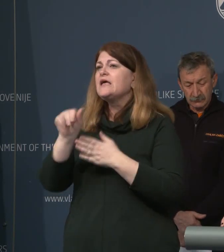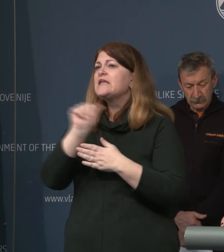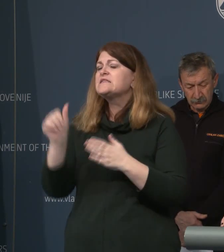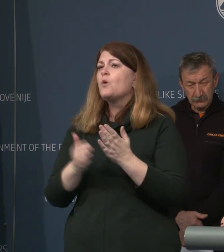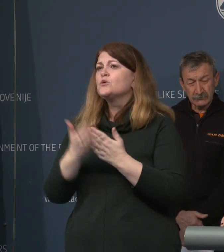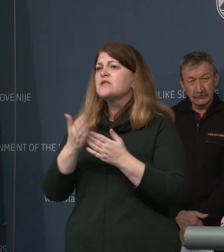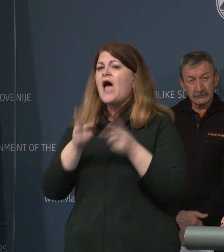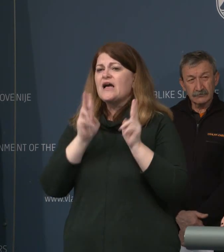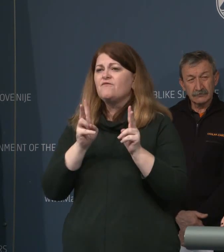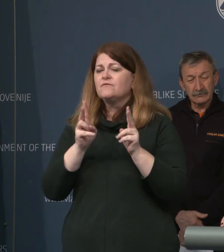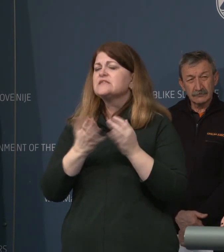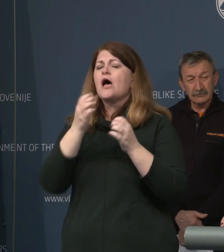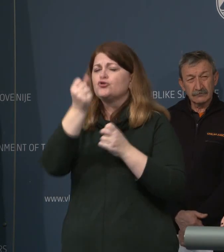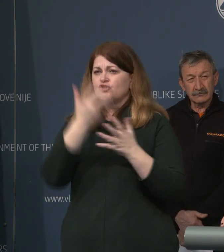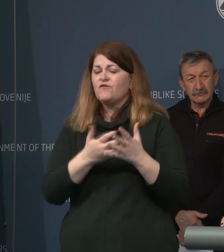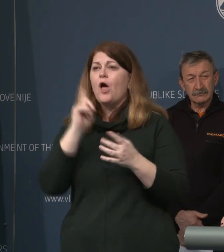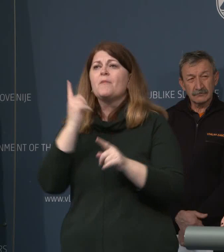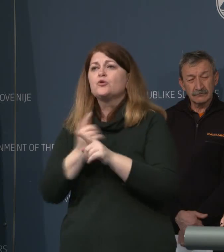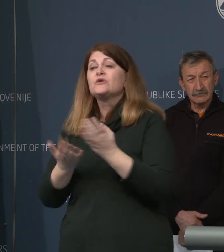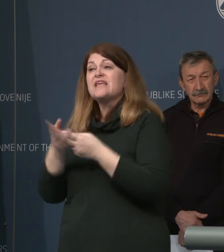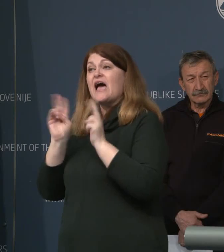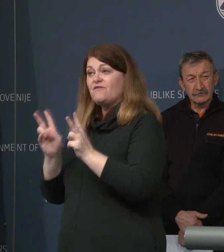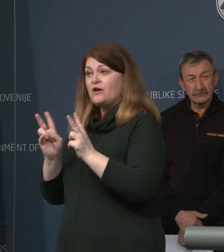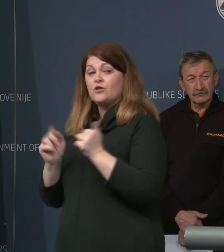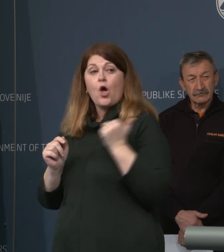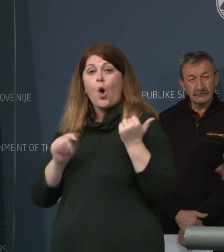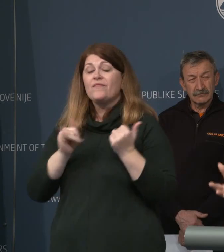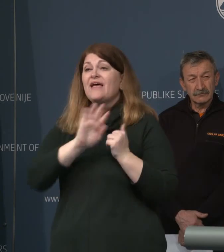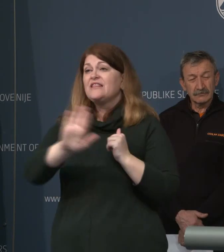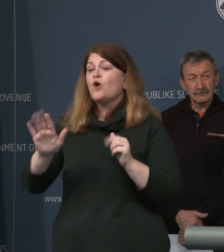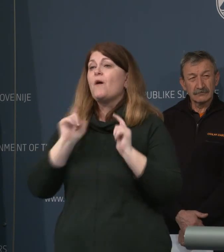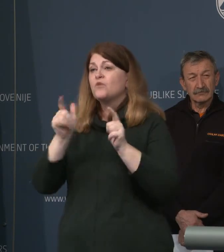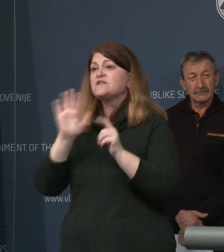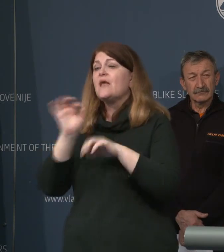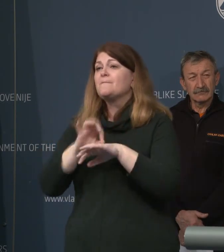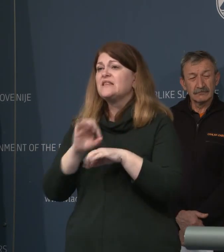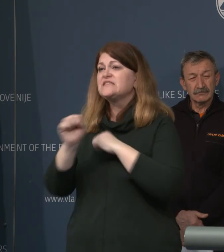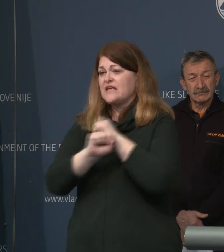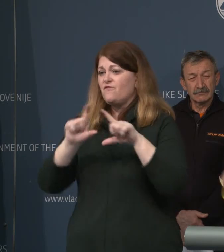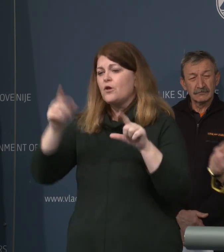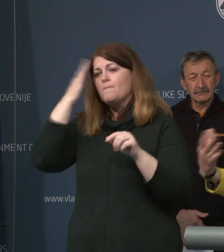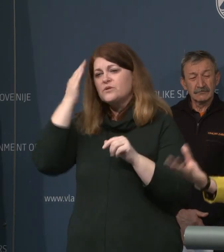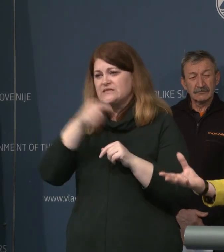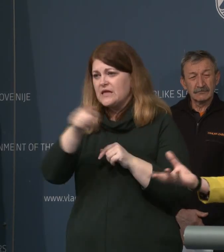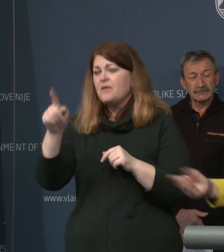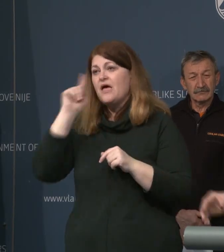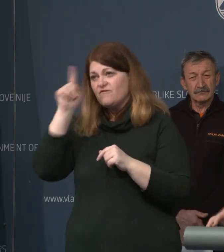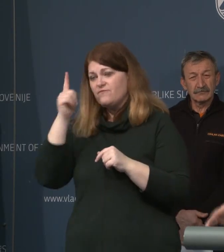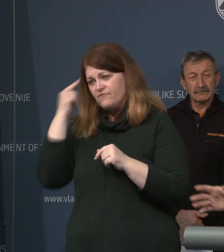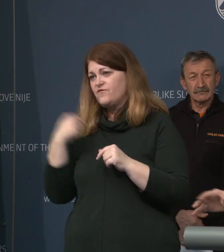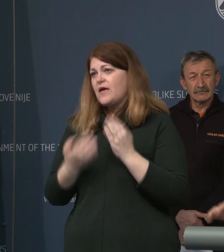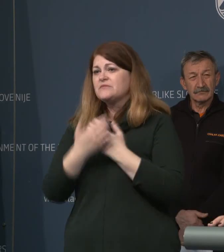za kvantiteto, ampak tudi za kvaliteto. Jaz sem njihova profesorica na medicinski fakulteti, poznam jih, vem za